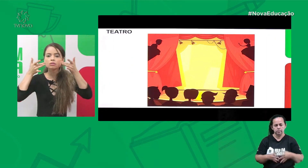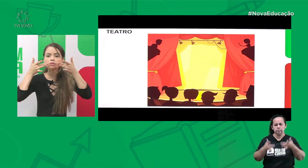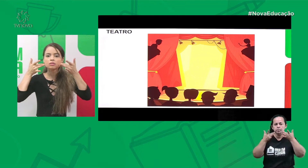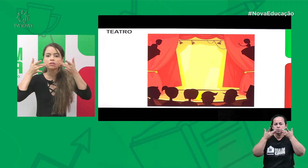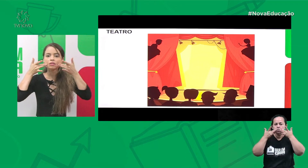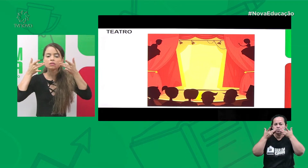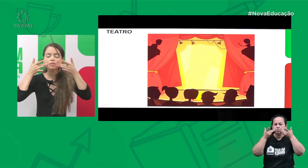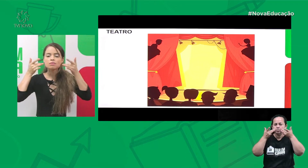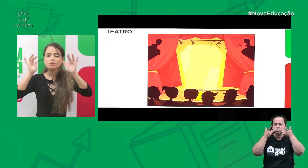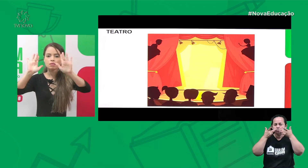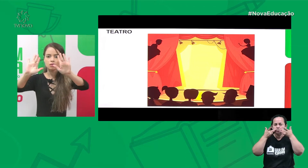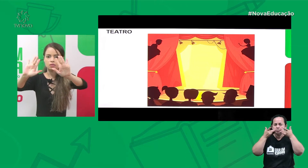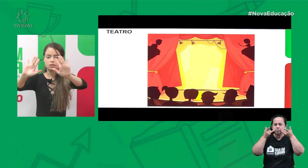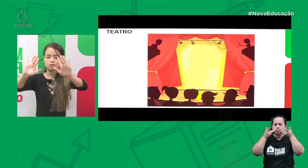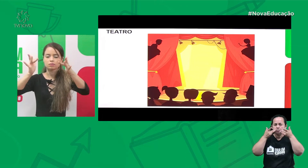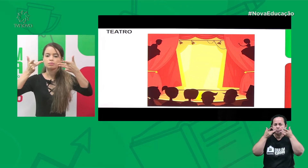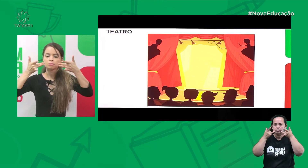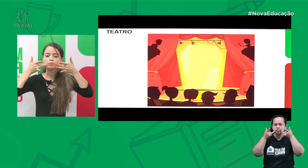Teatro,